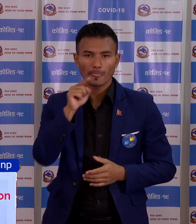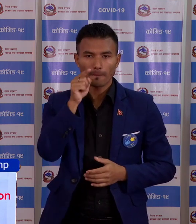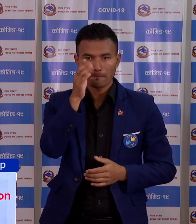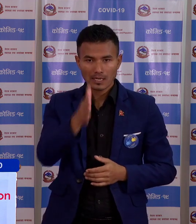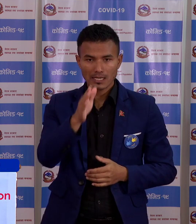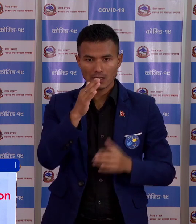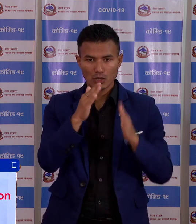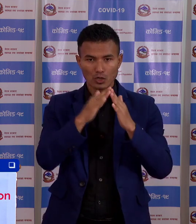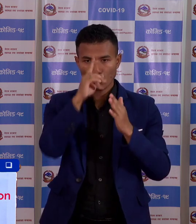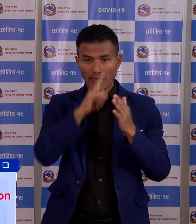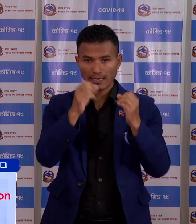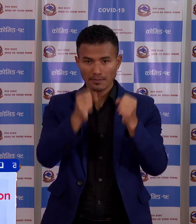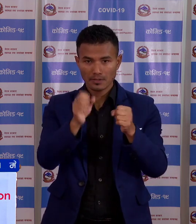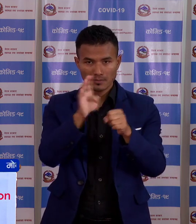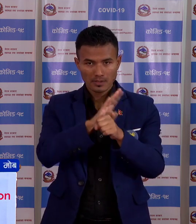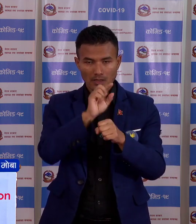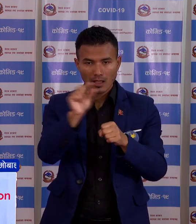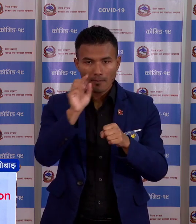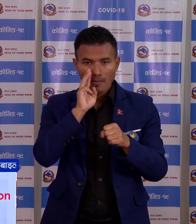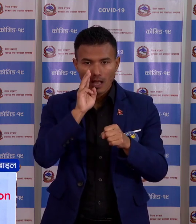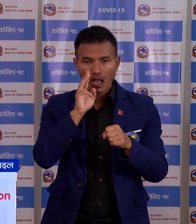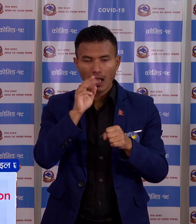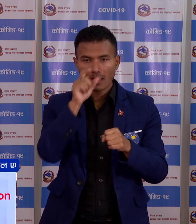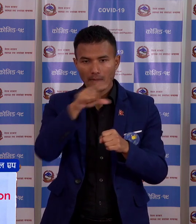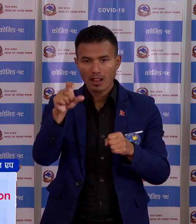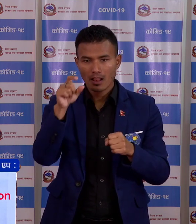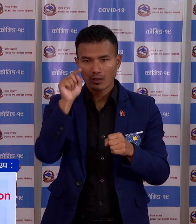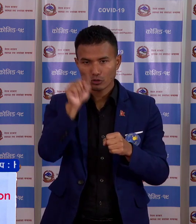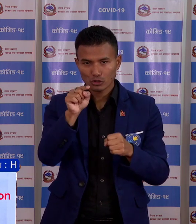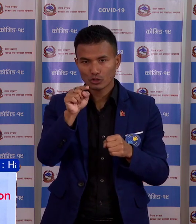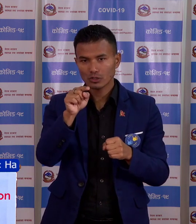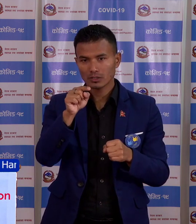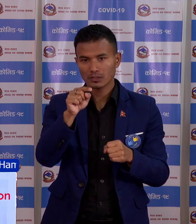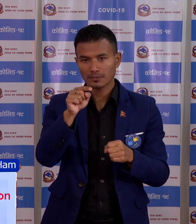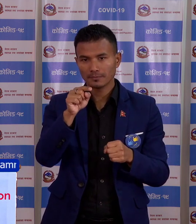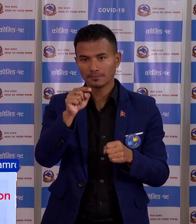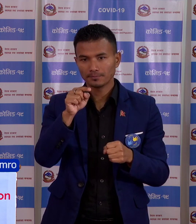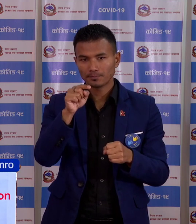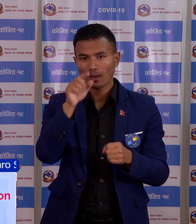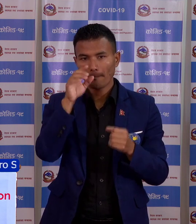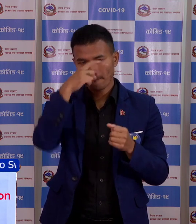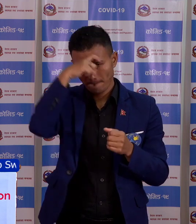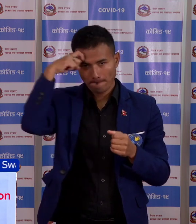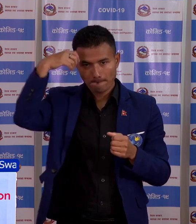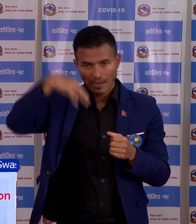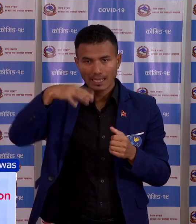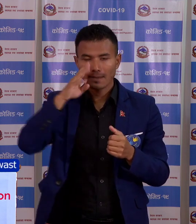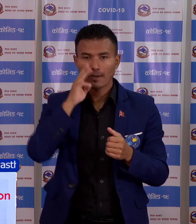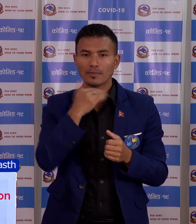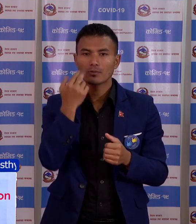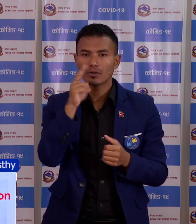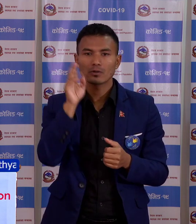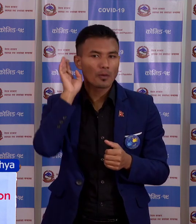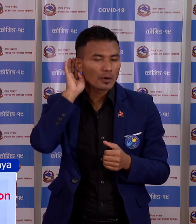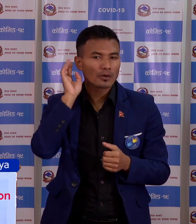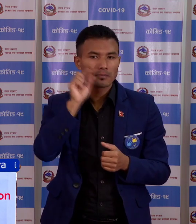यहाले क्वारेंटाइन को बारे मां सुन्द भायको छा, क्वारेंटाइन मां नेपाल गंज बाके मां मिर्थु भायको